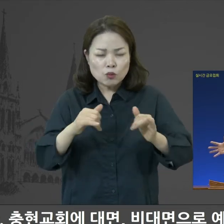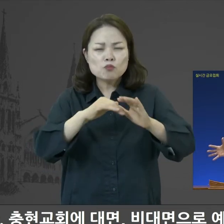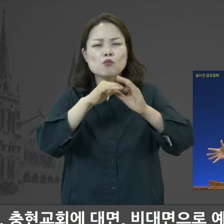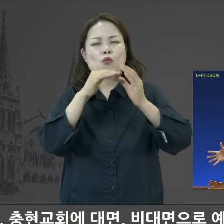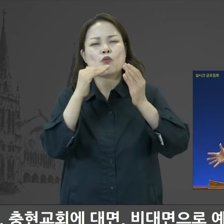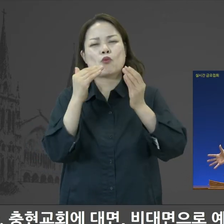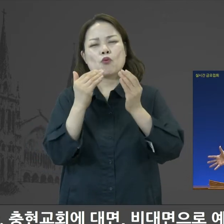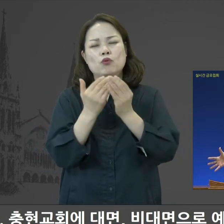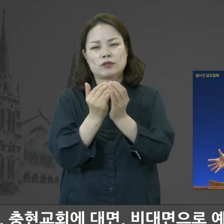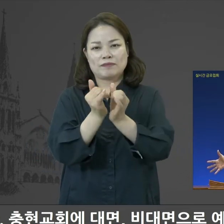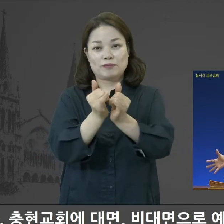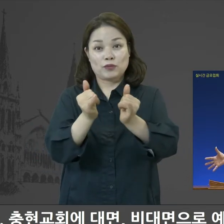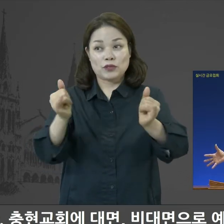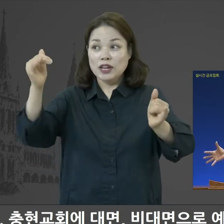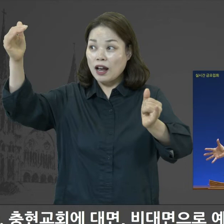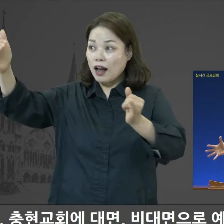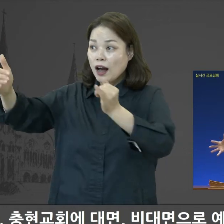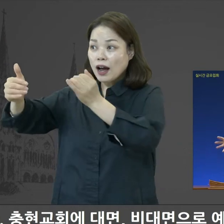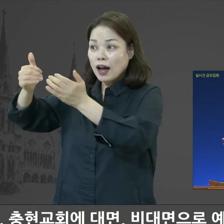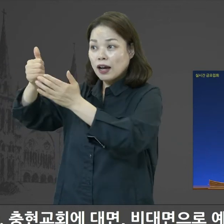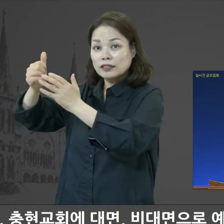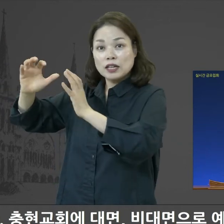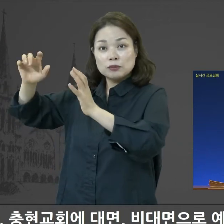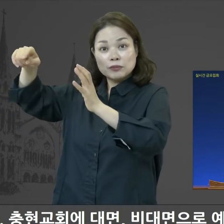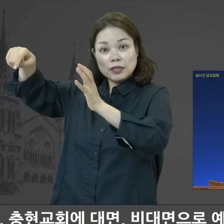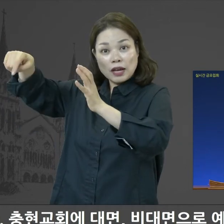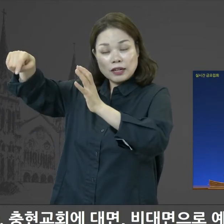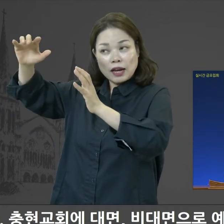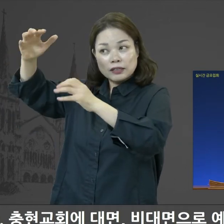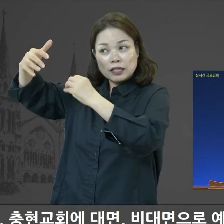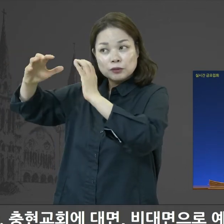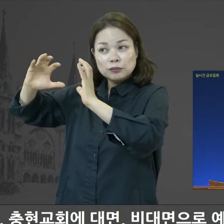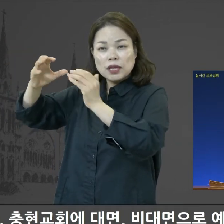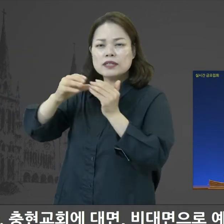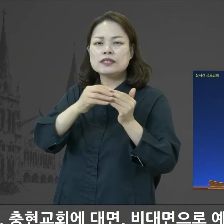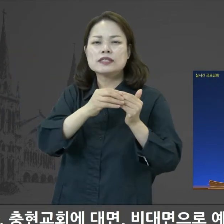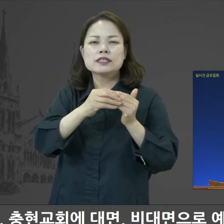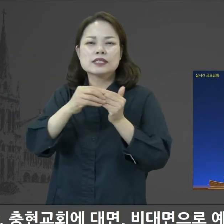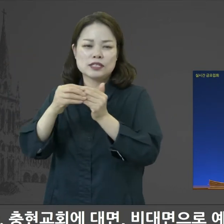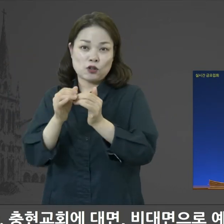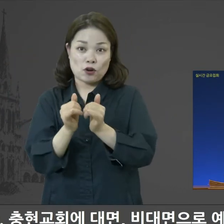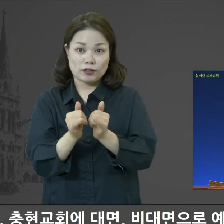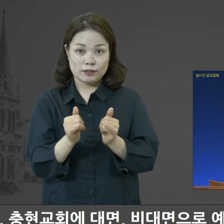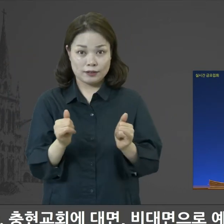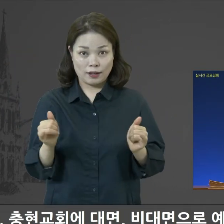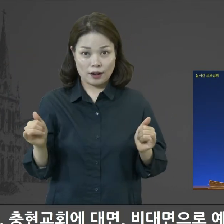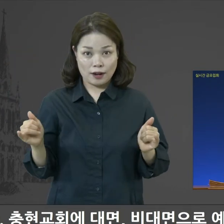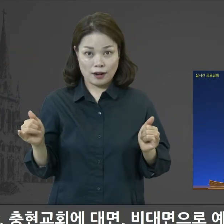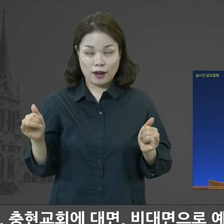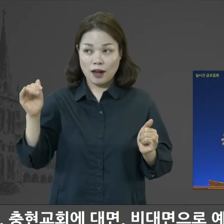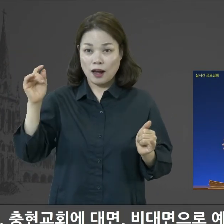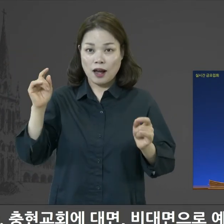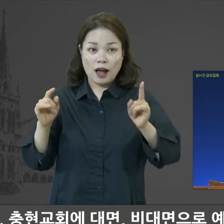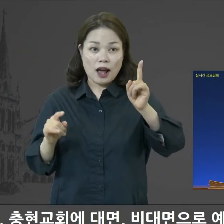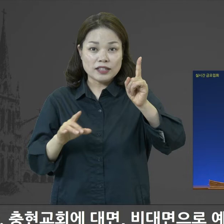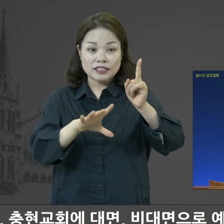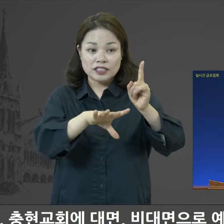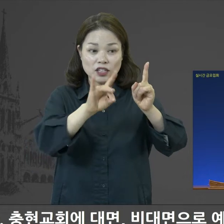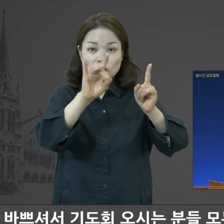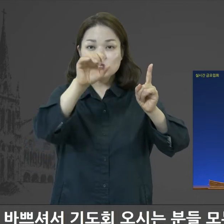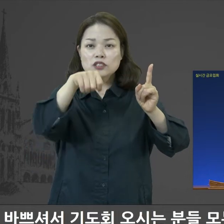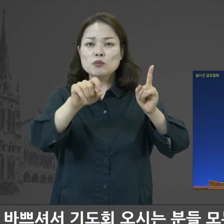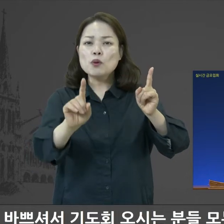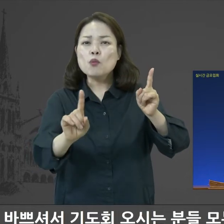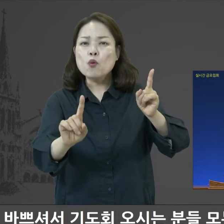모든 분들이 하나님 세계에 하나님 나라를 이끌어갈 사람들인데, 한 첫 열매라는 건